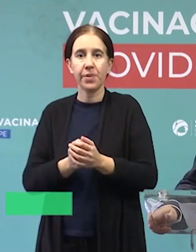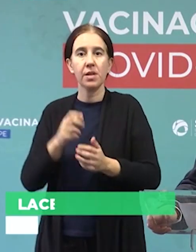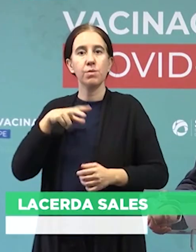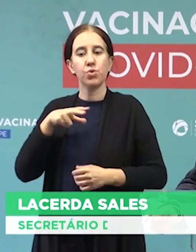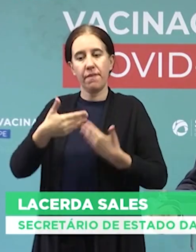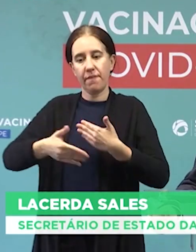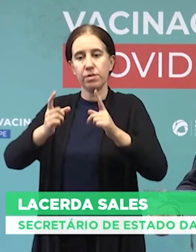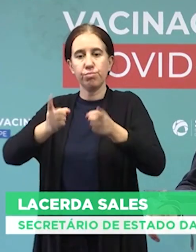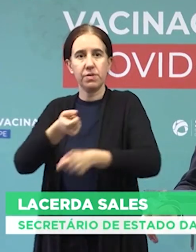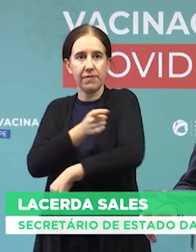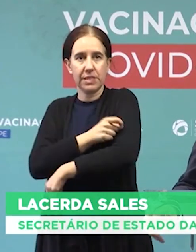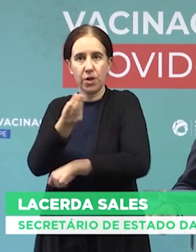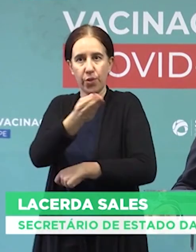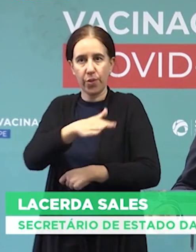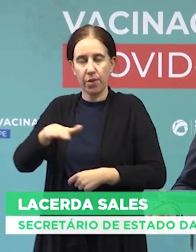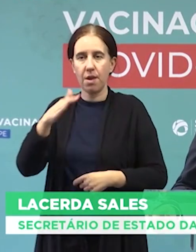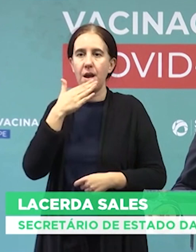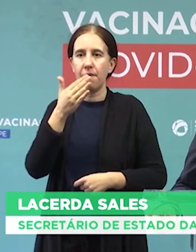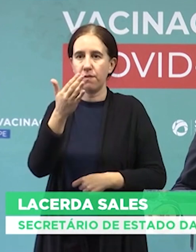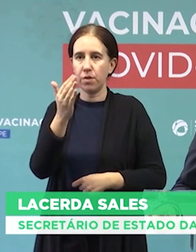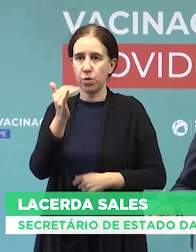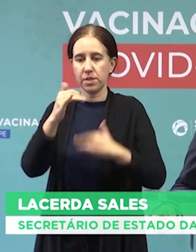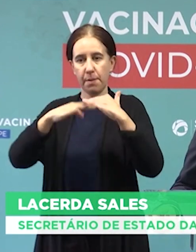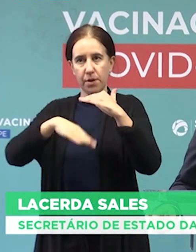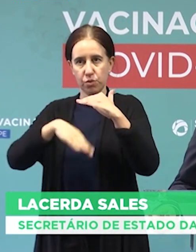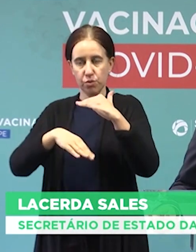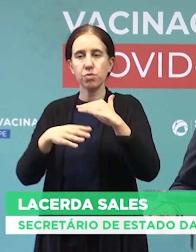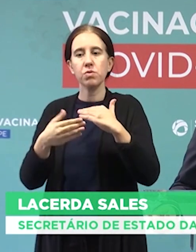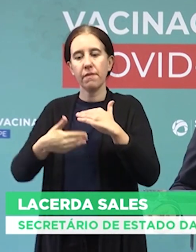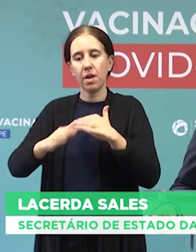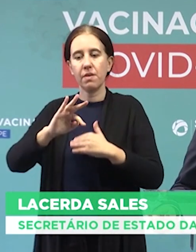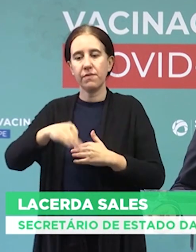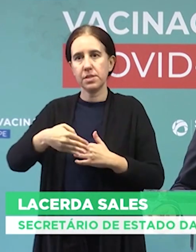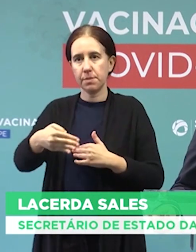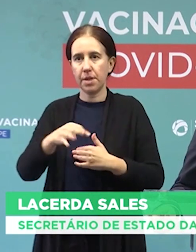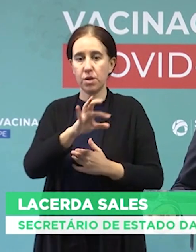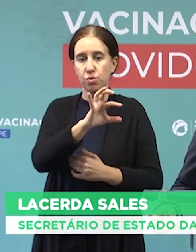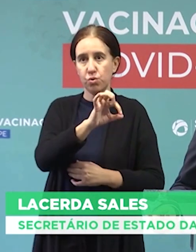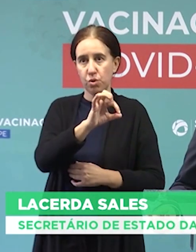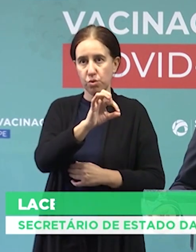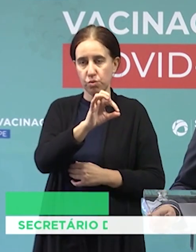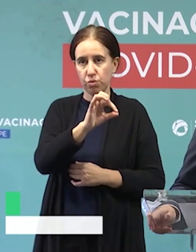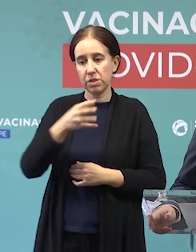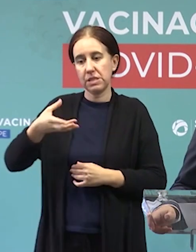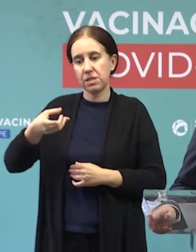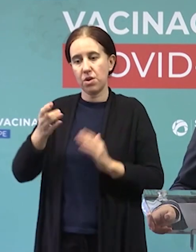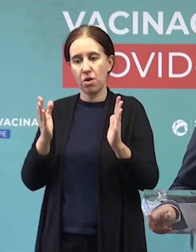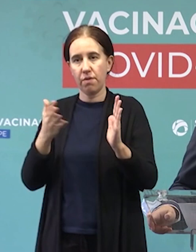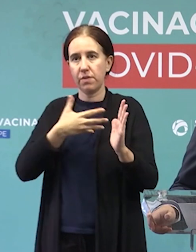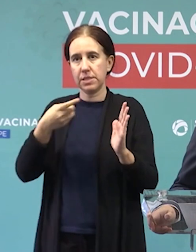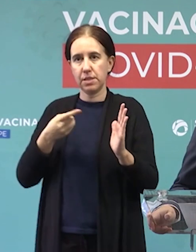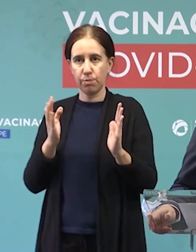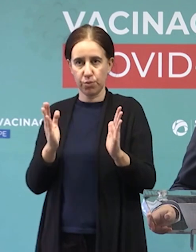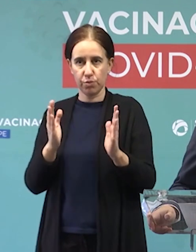Portugal iniciará a vacinação das crianças abaixo dos 12 anos no fim de semana de 18 e 19 de dezembro.